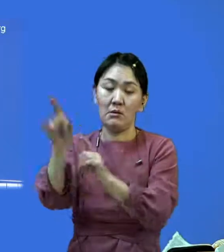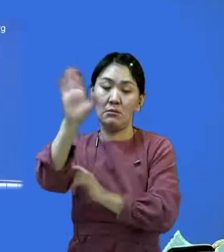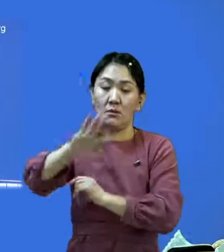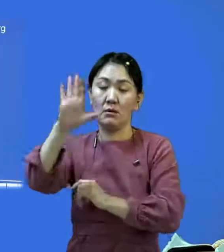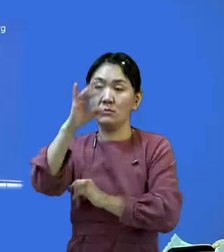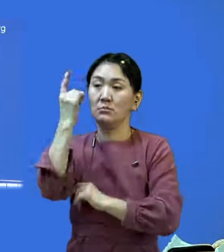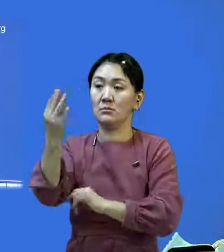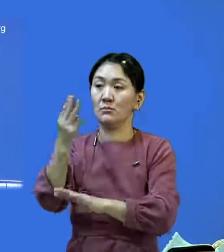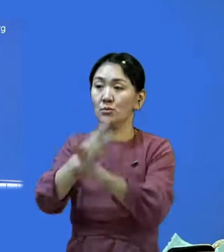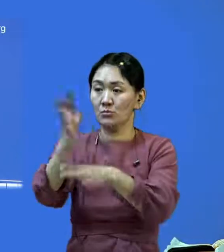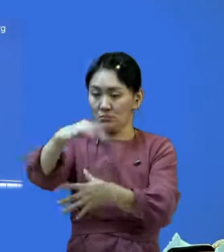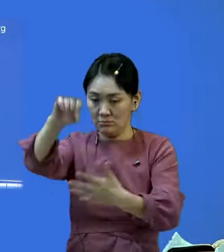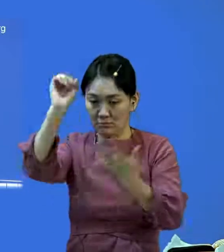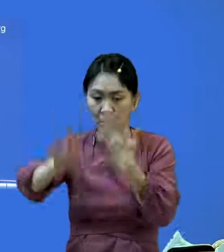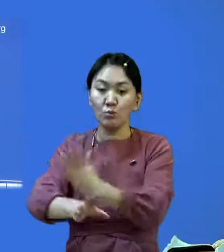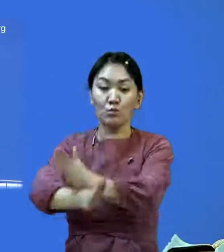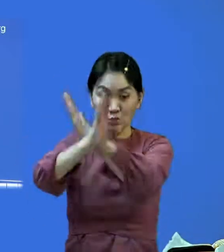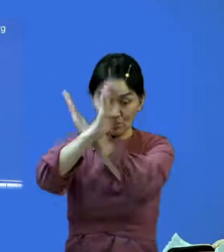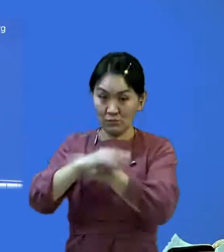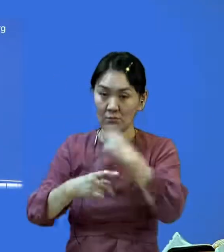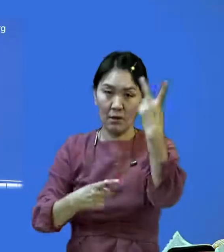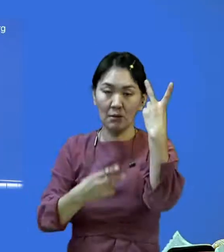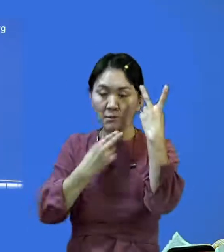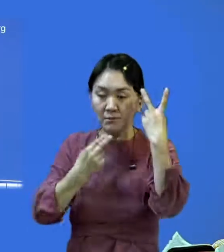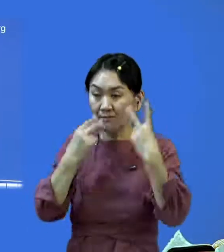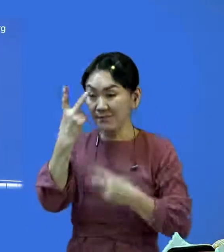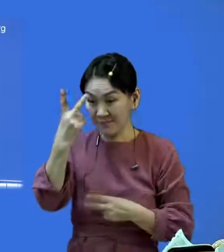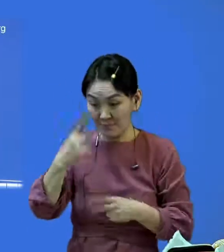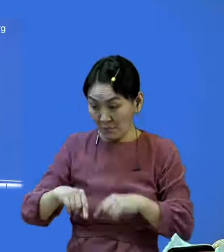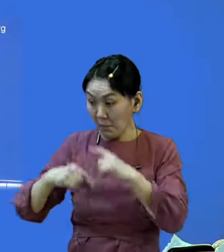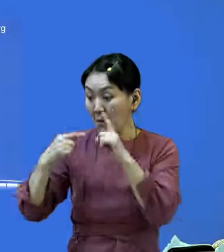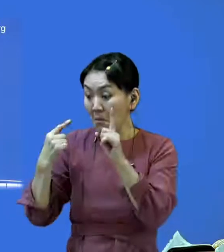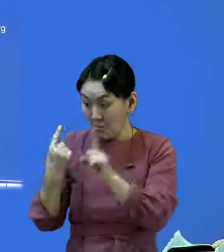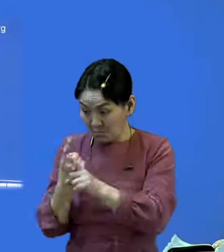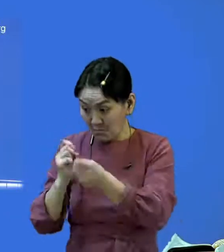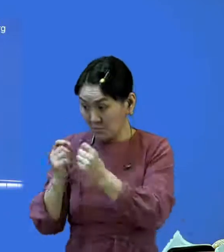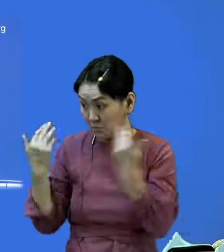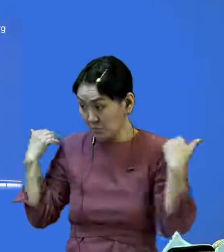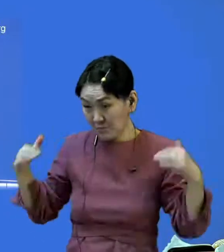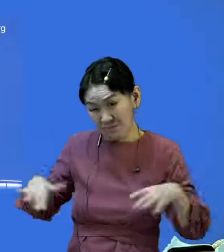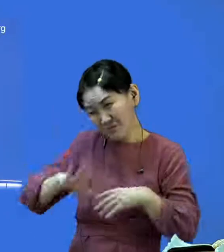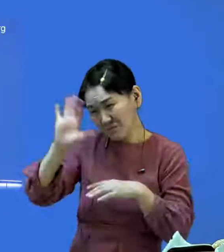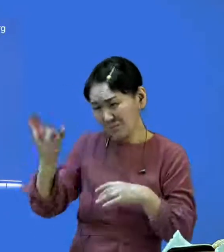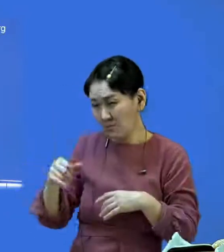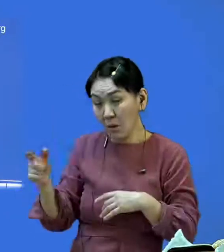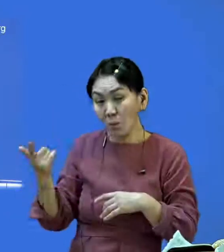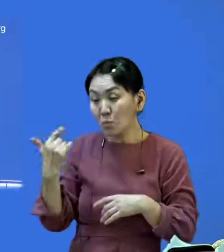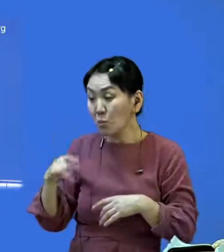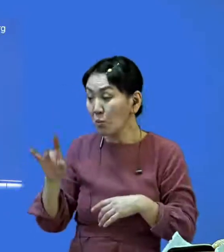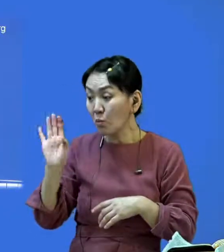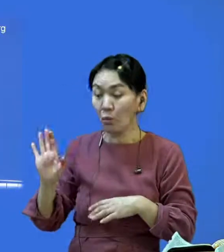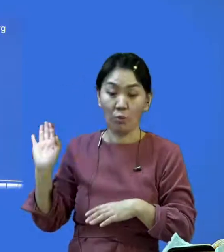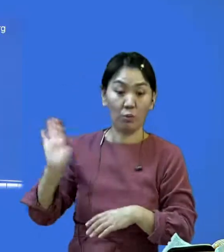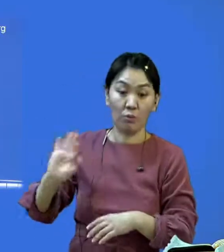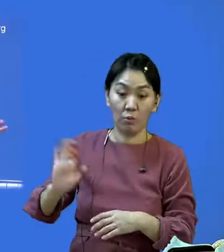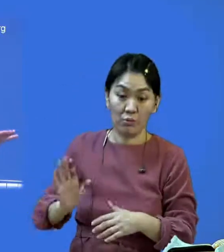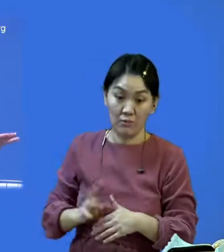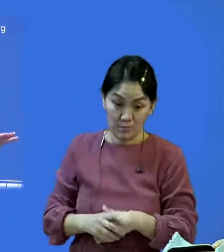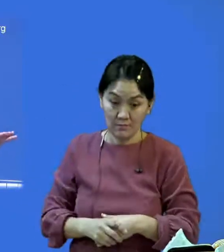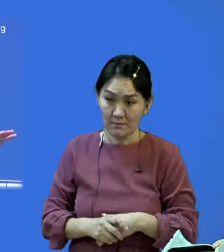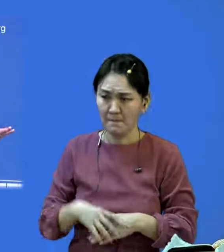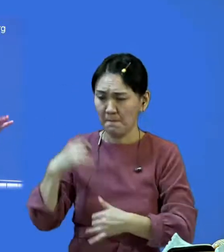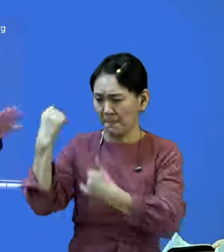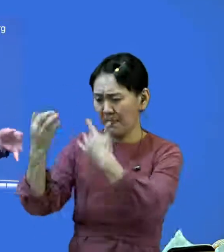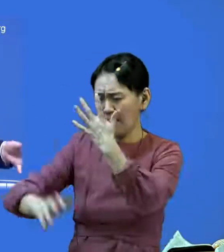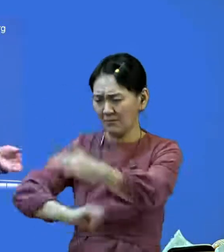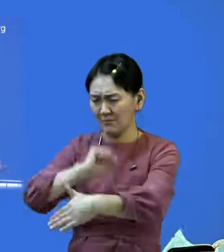Тийм учраас 2 дугаар Петр 2 дугаар бүлэг дээрээс харуул нүгэл үйлцсэн Тэнгэр элч нарыг бурхан хилтрүүлэлгүй харин там